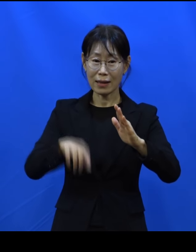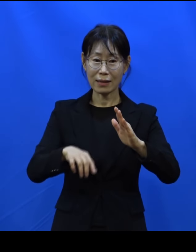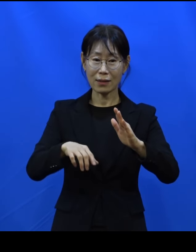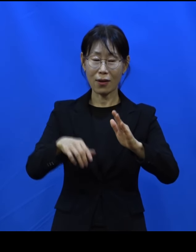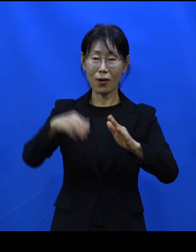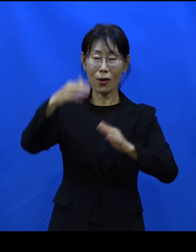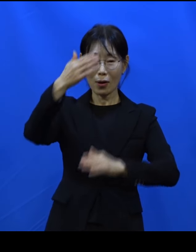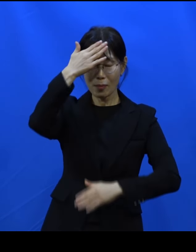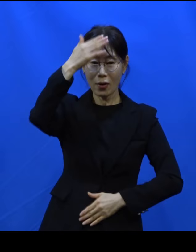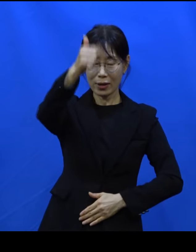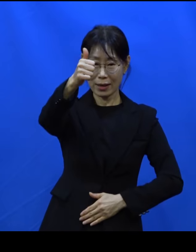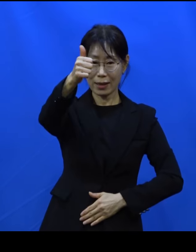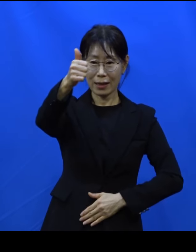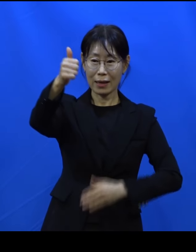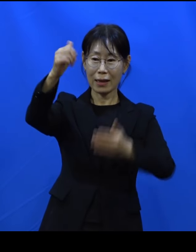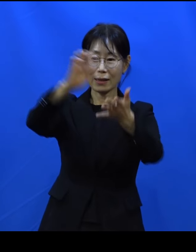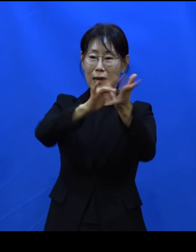트라이앵글.